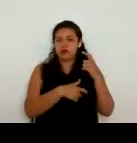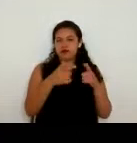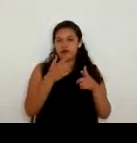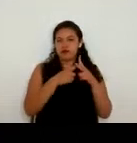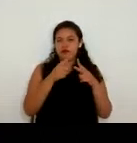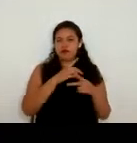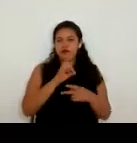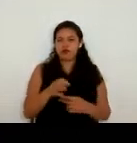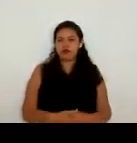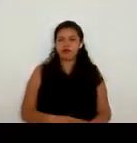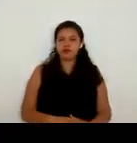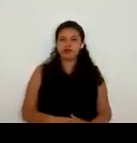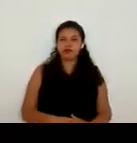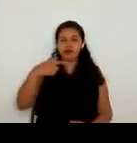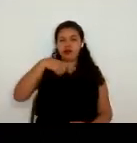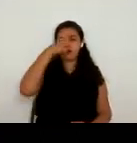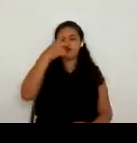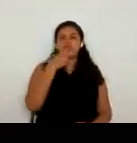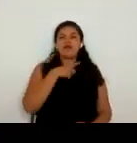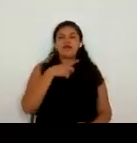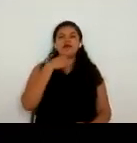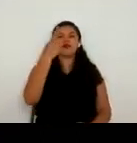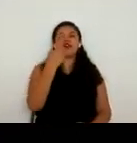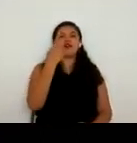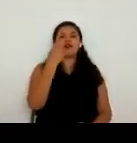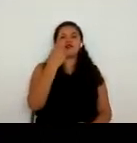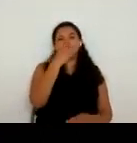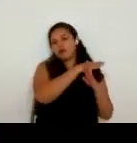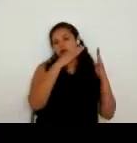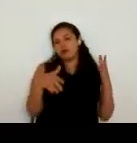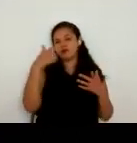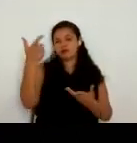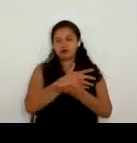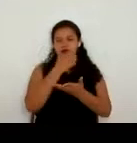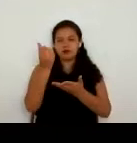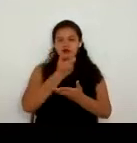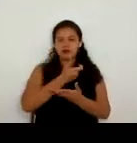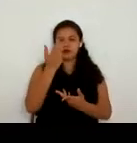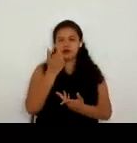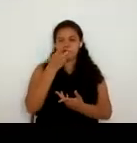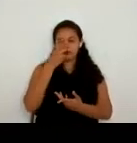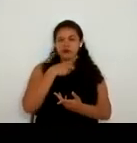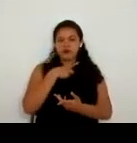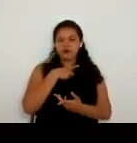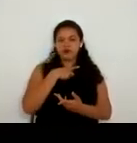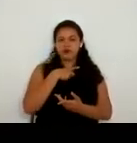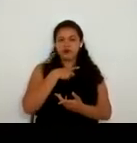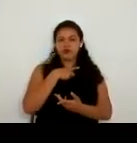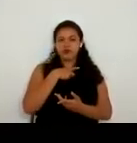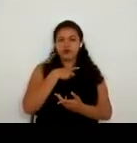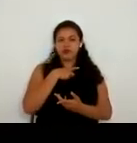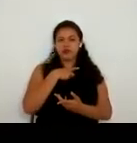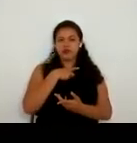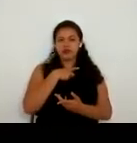entonces si nos dijeron que ganan más de un medio salario mínimo que ganan dos salarios mínimos quedarían en la segunda